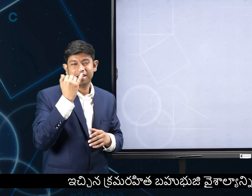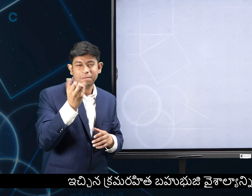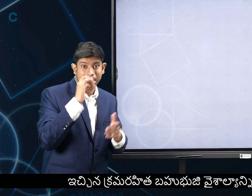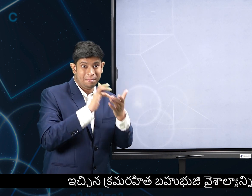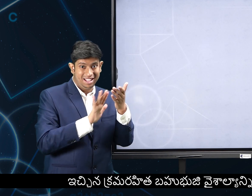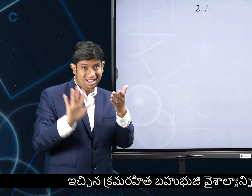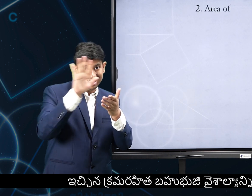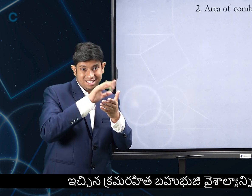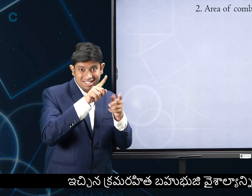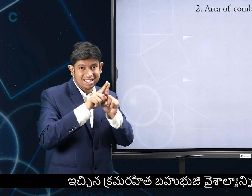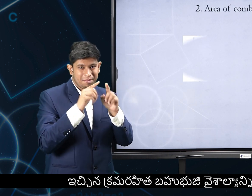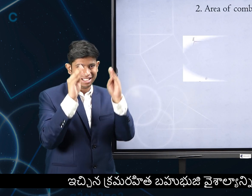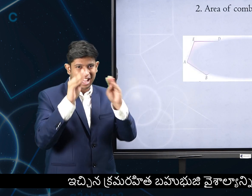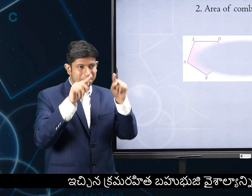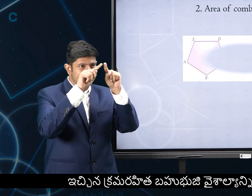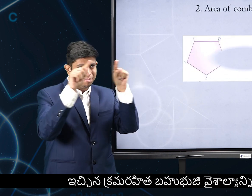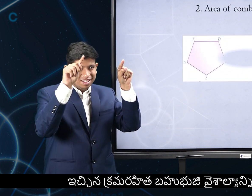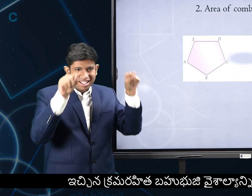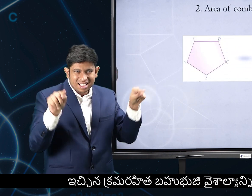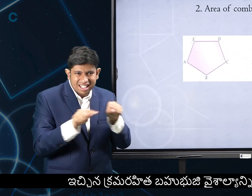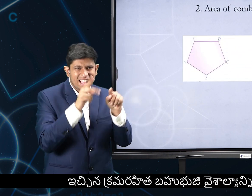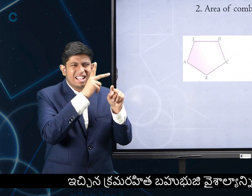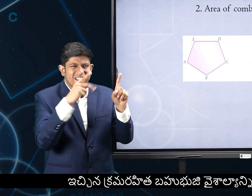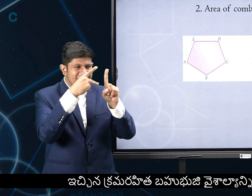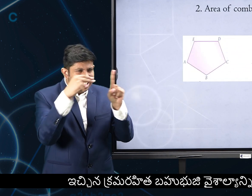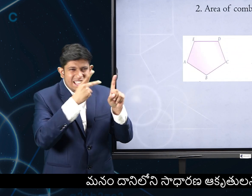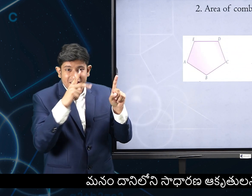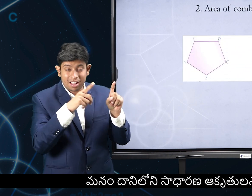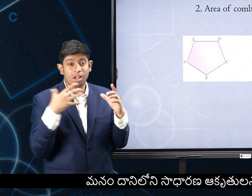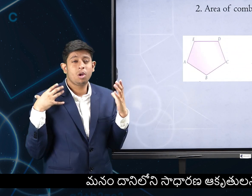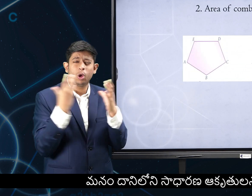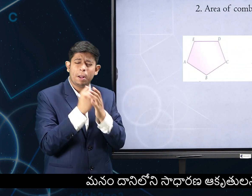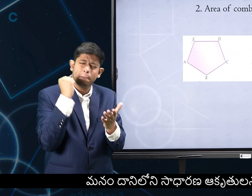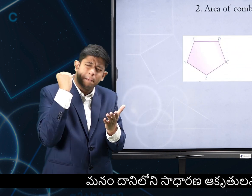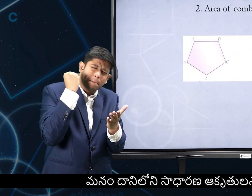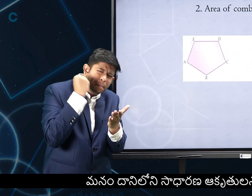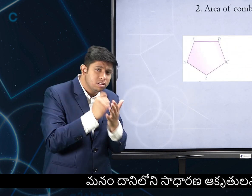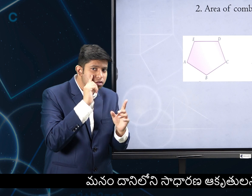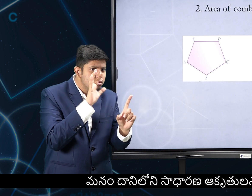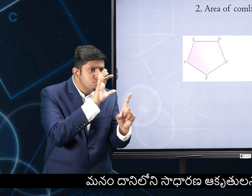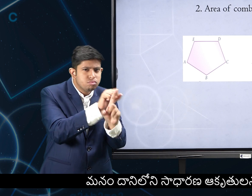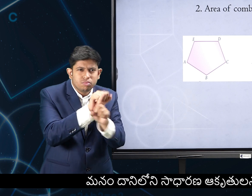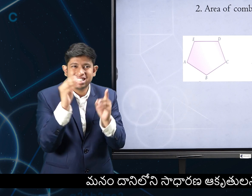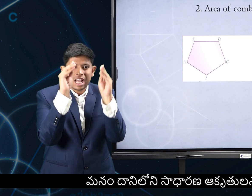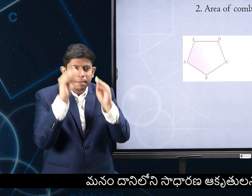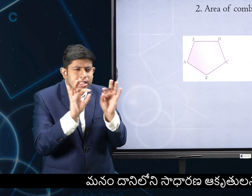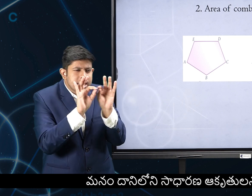ఇచ్చిన క్రమరహిత బహుభుజి వైశాల్యాన్ని కనుగొనడానికి మనం దానిలోని సాధారణ ఆకృతులను గుర్తించి